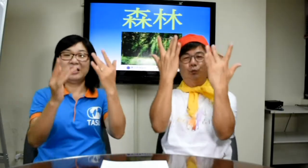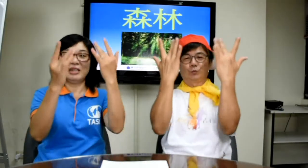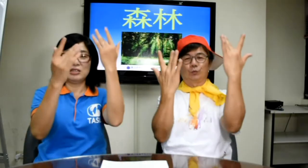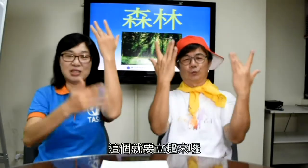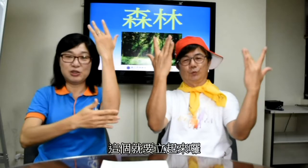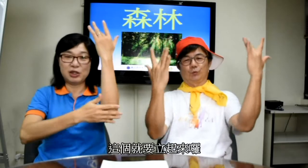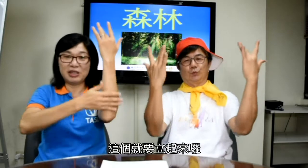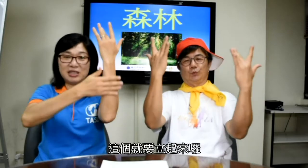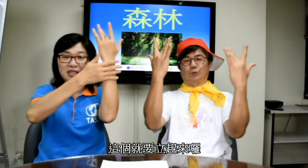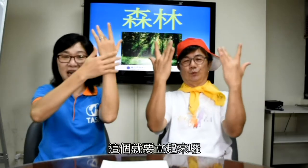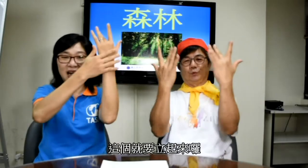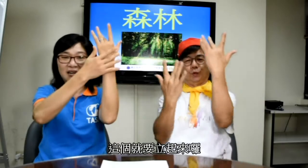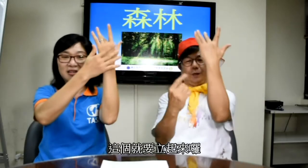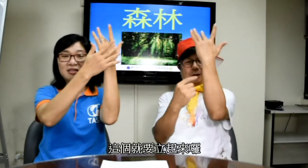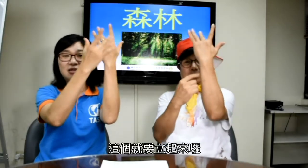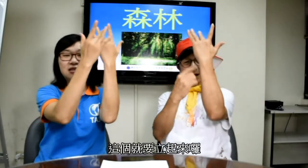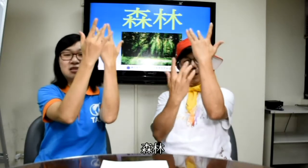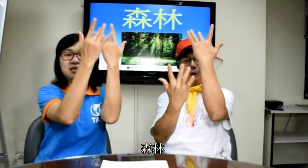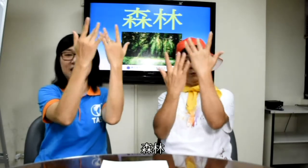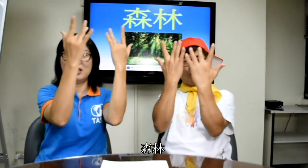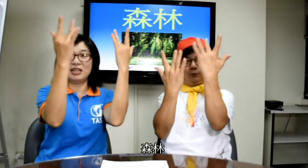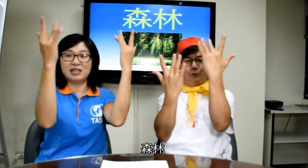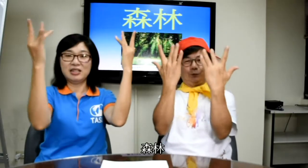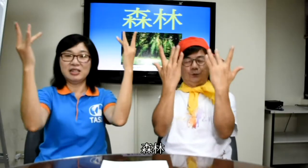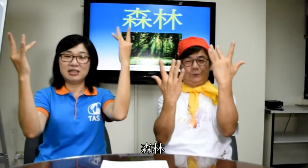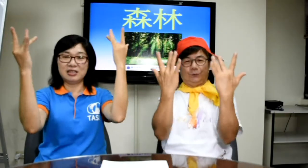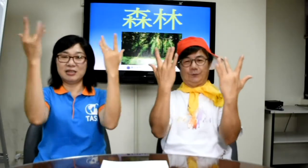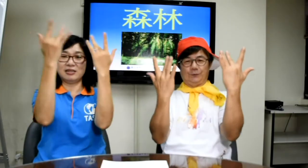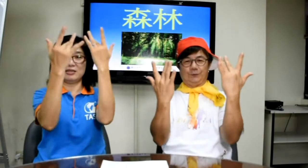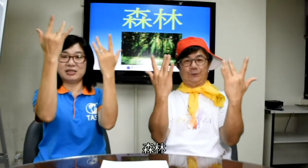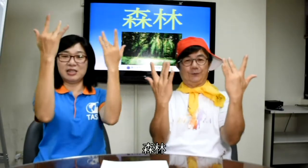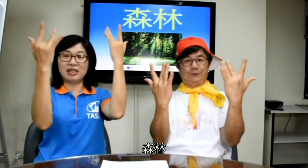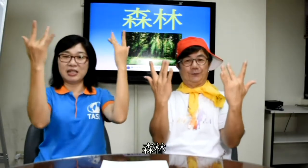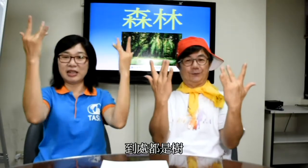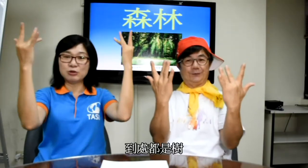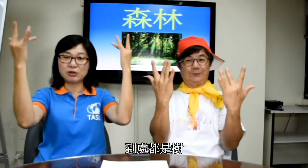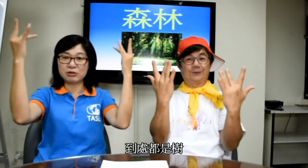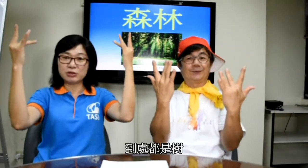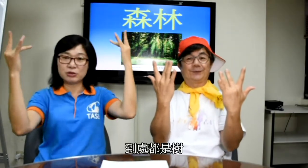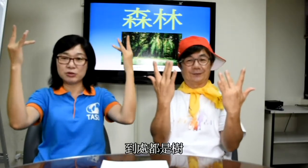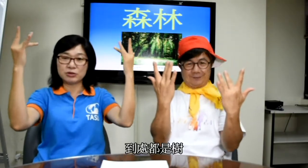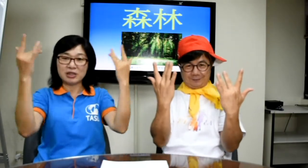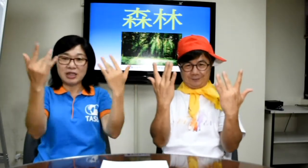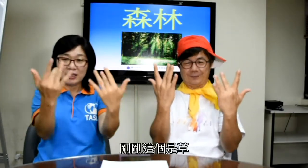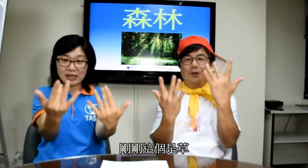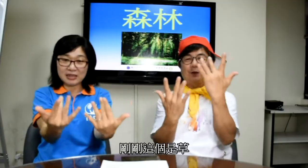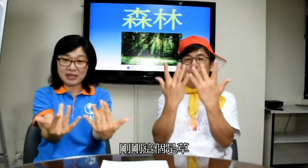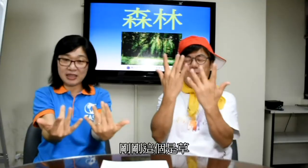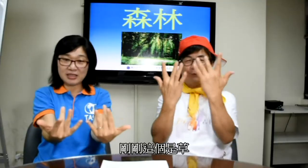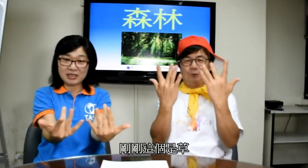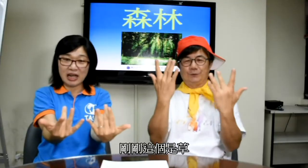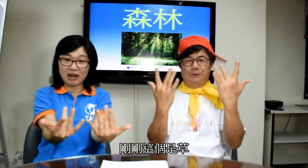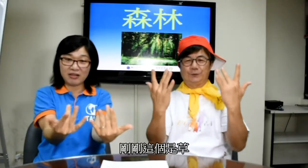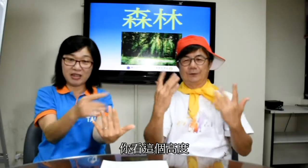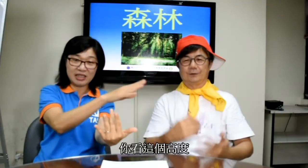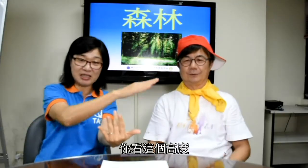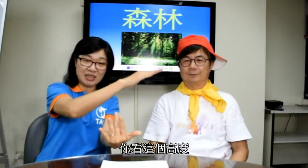这个就要立起来咯，森林，森林到处都是树，刚刚这个是草，你看这个高